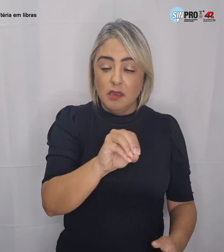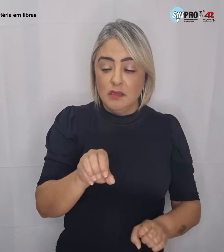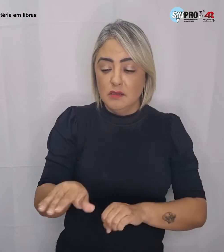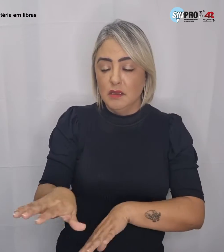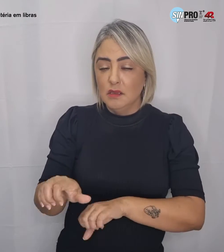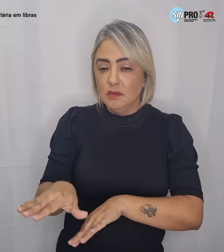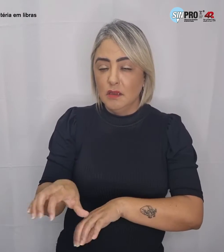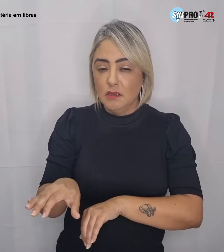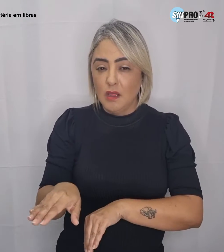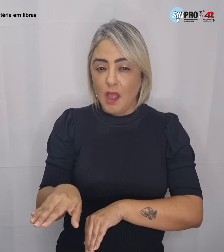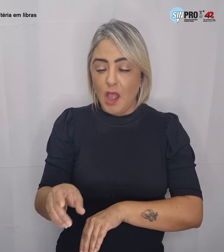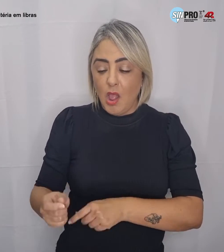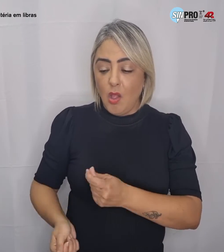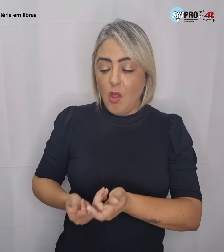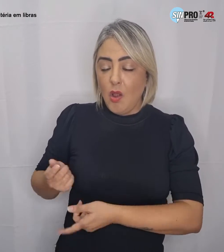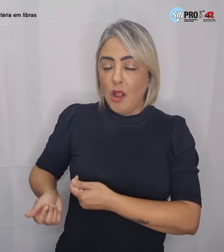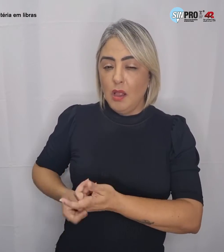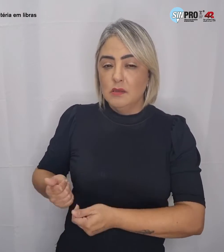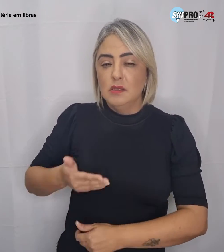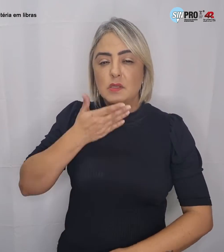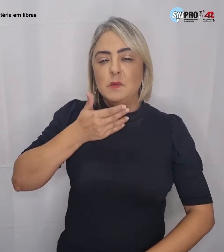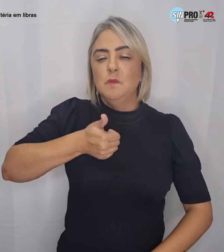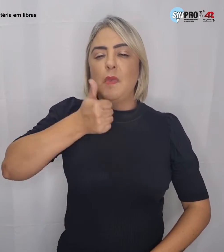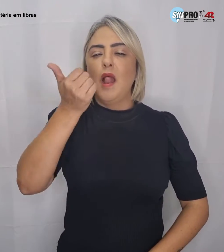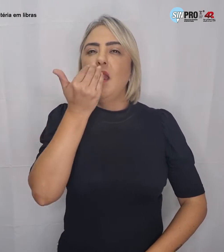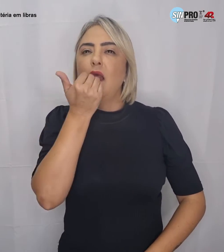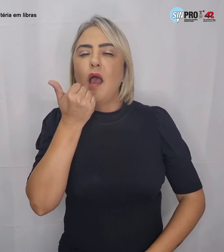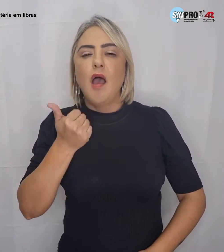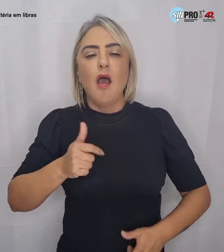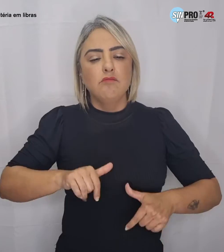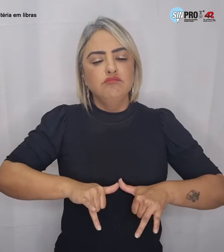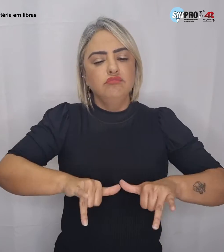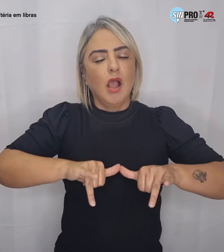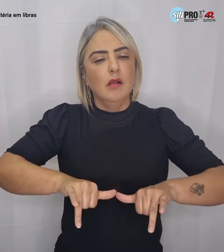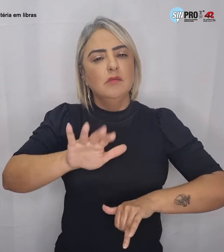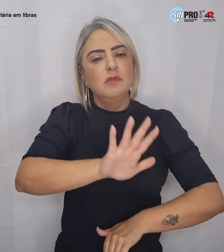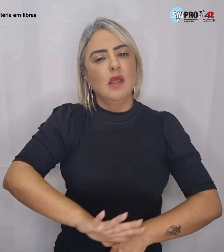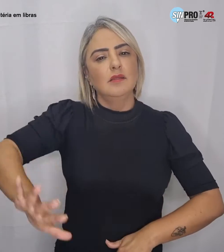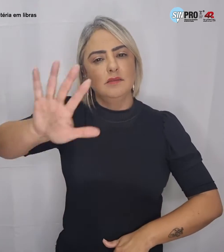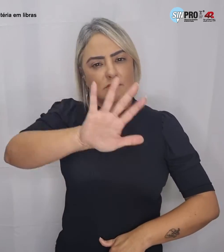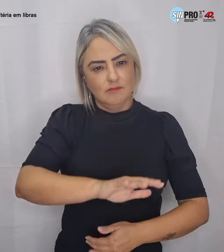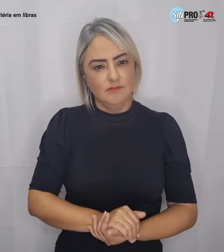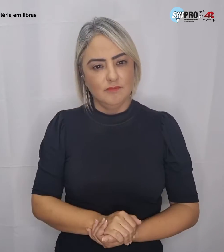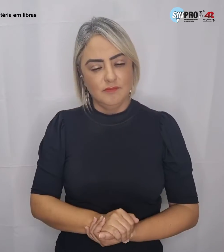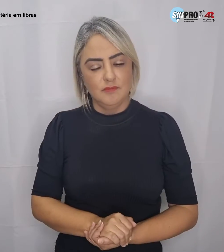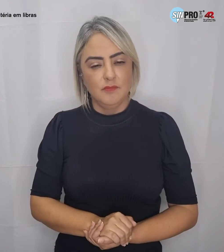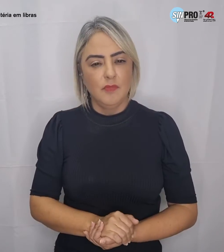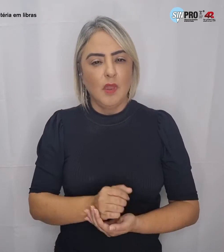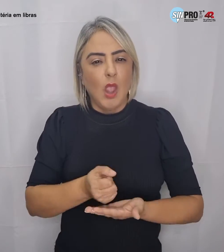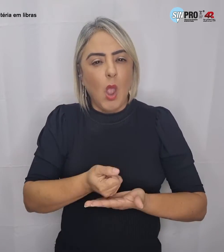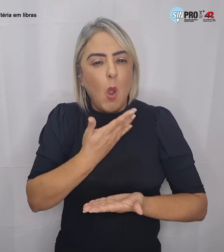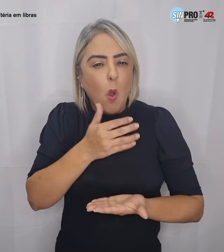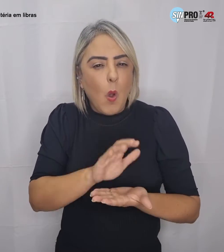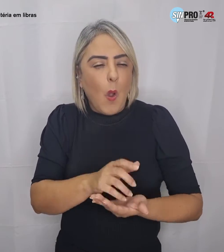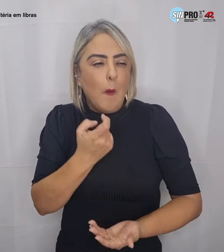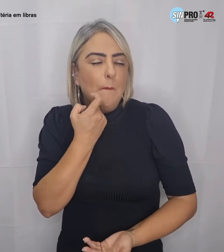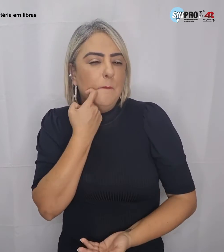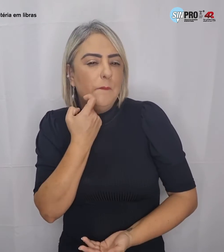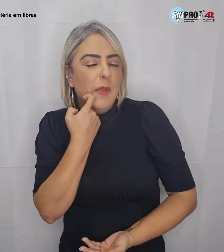nove, com o consumo do que há de melhor no mercado nacional. Ostras, tambaqui